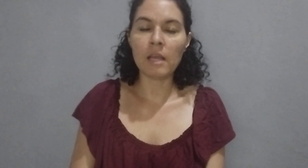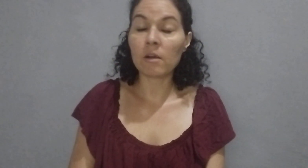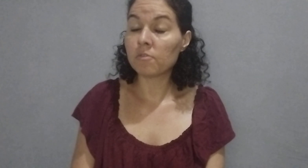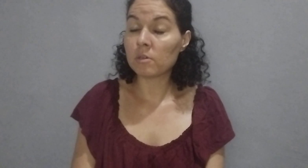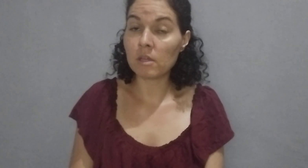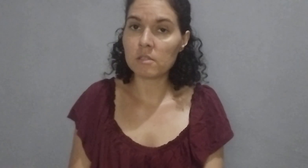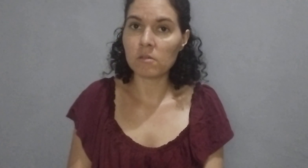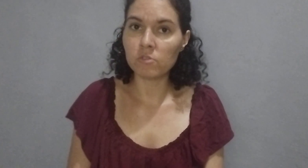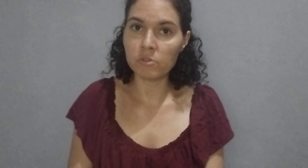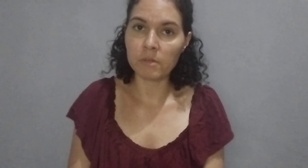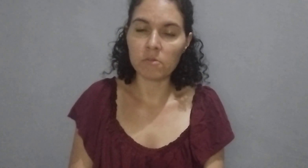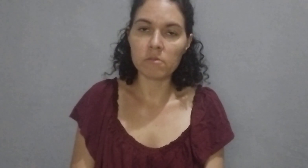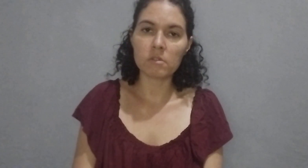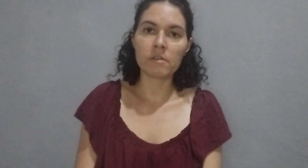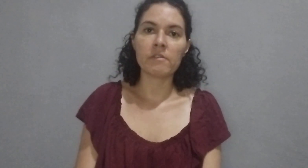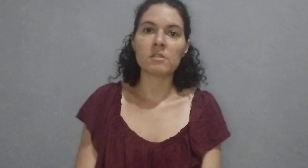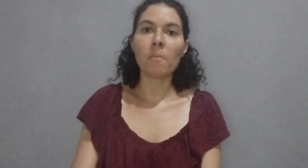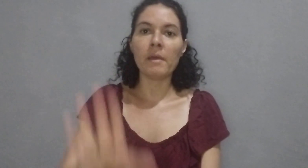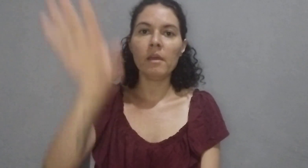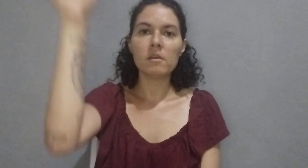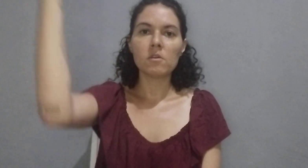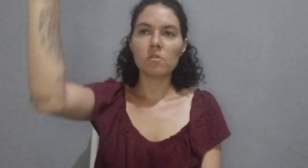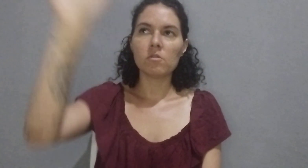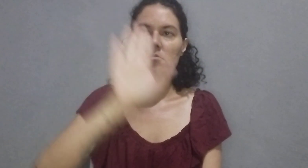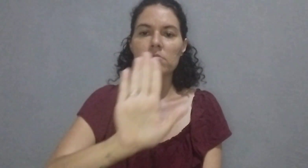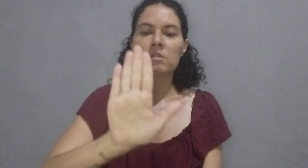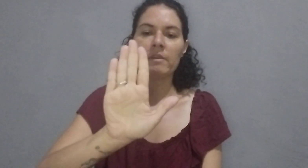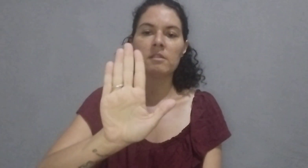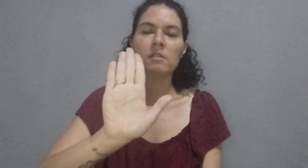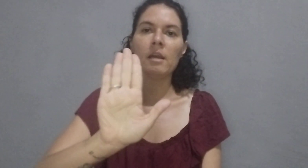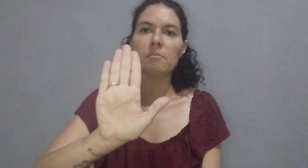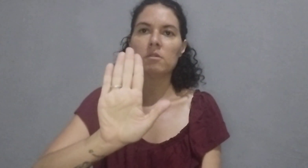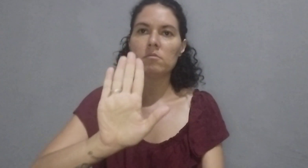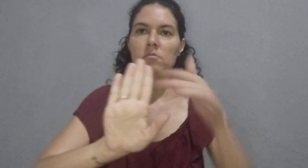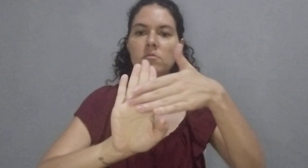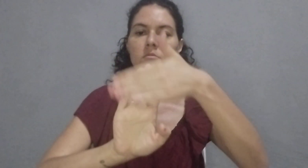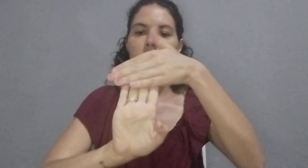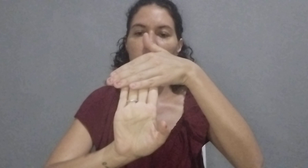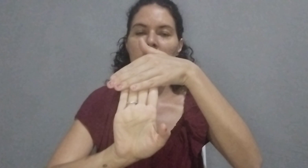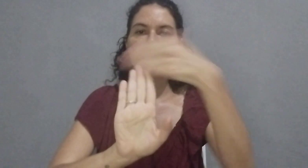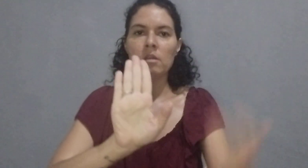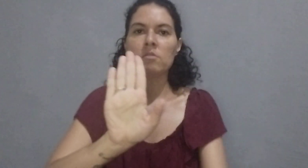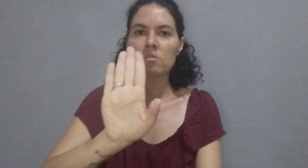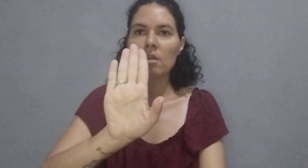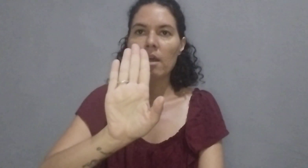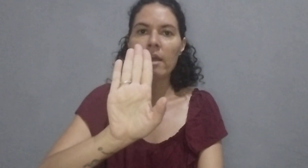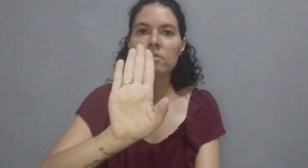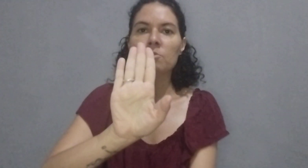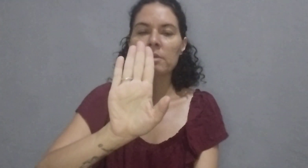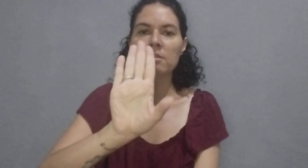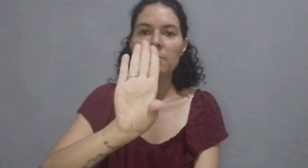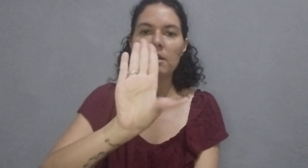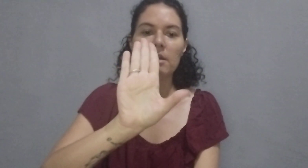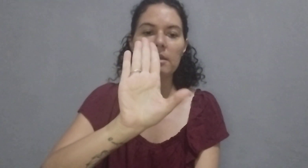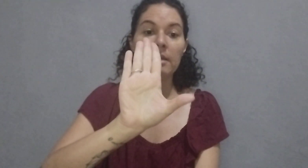E a configuração de mão, você vai fazer o B. Você vai estender a mão, 4 dedos retos para cima. E